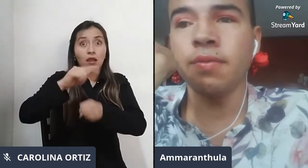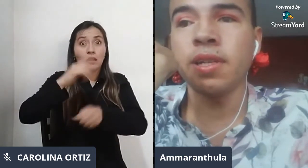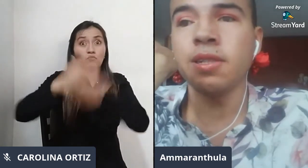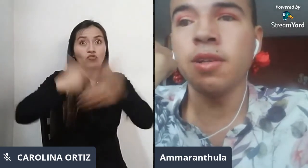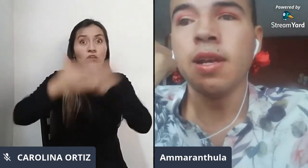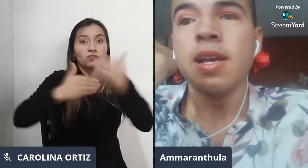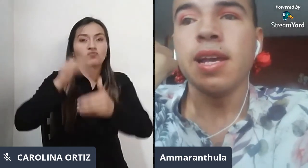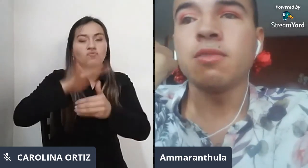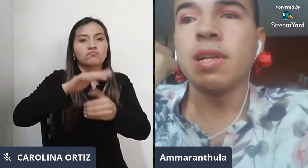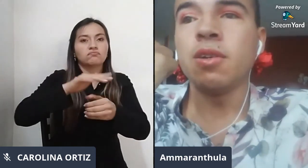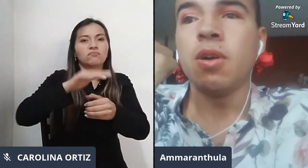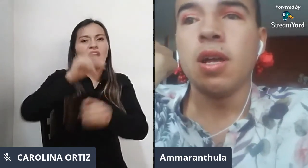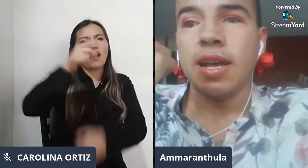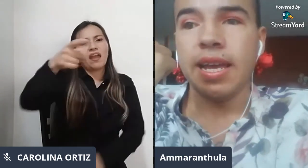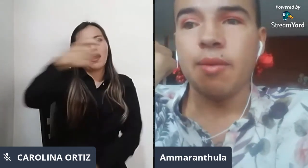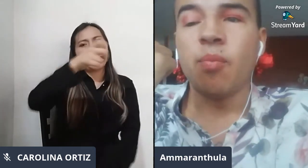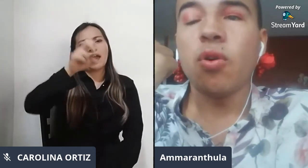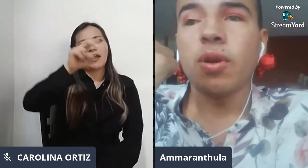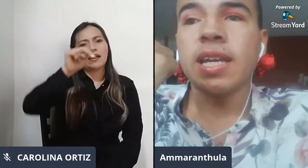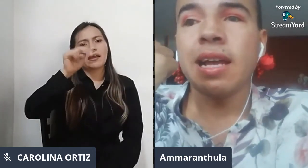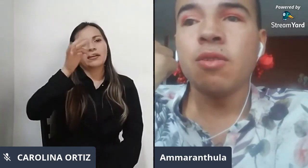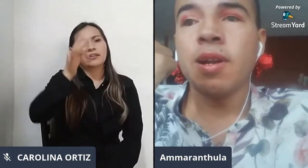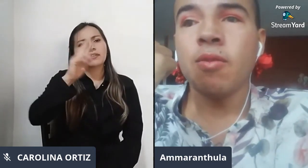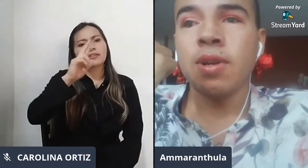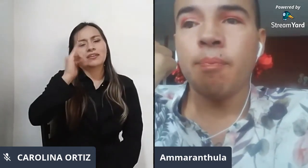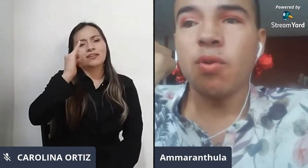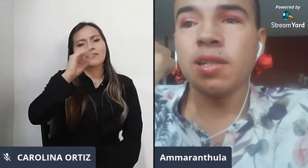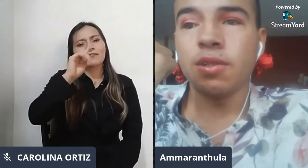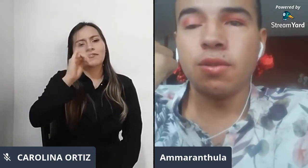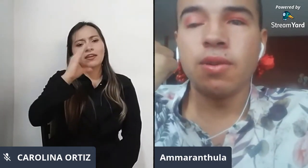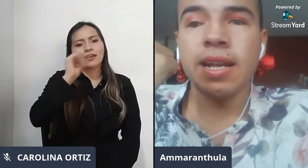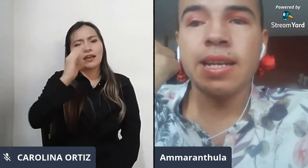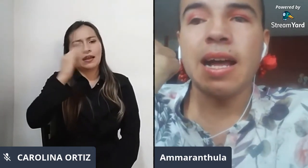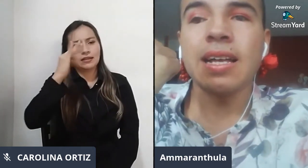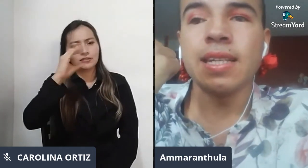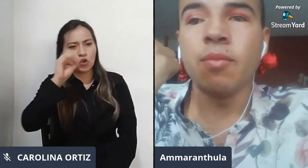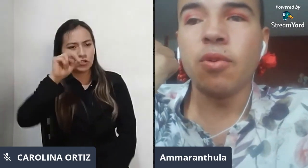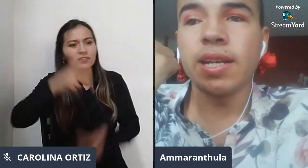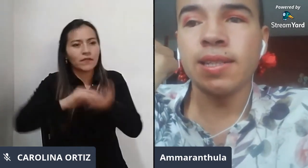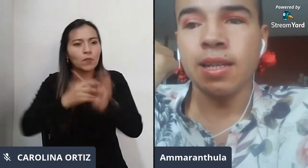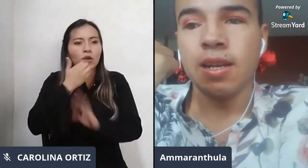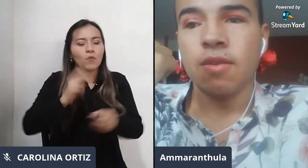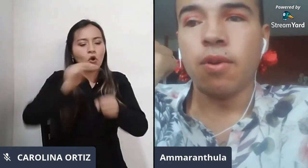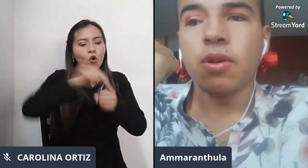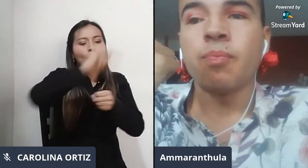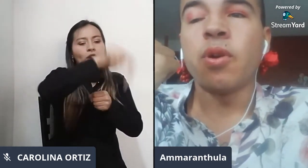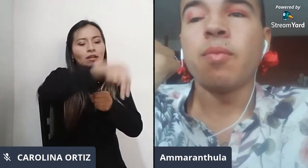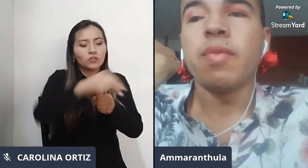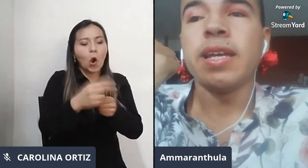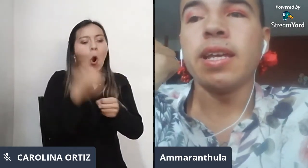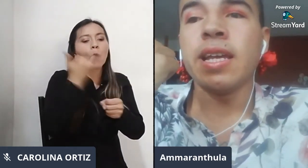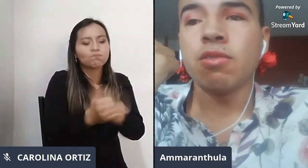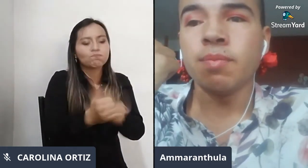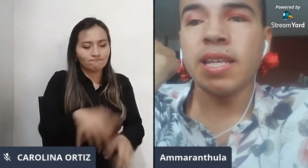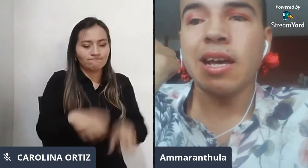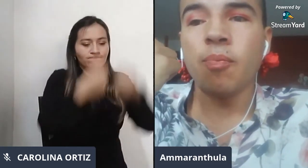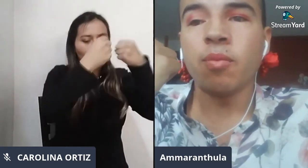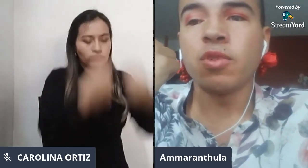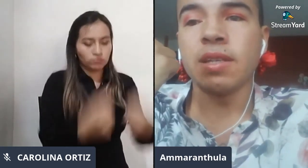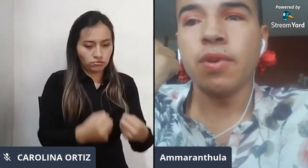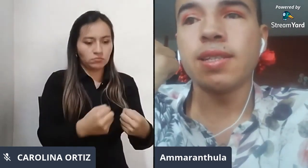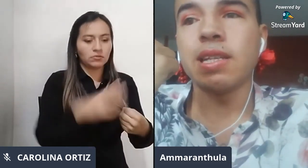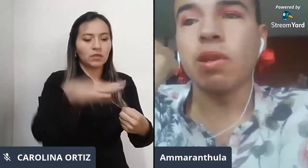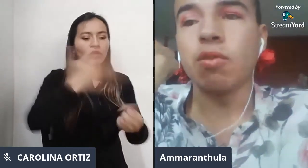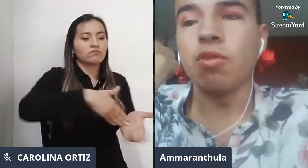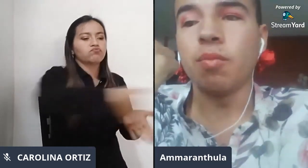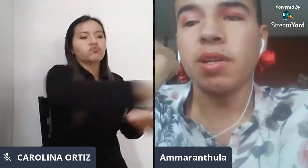¿Qué es gentrificación? Es cuando quitan una población de un lugar y la hacen moverse, y eso es mediado por